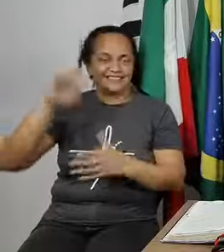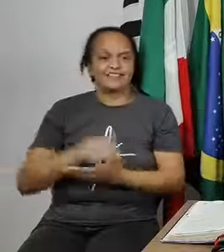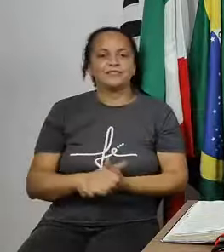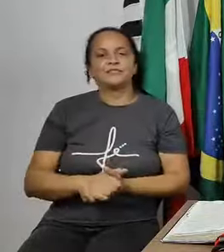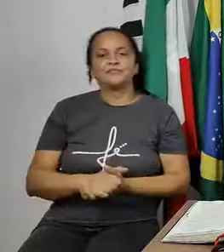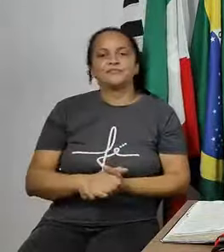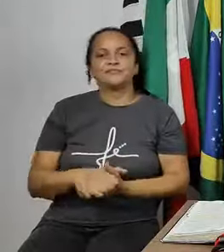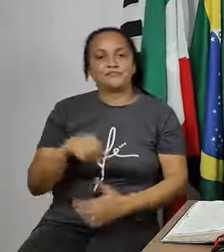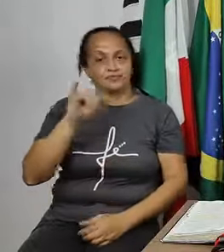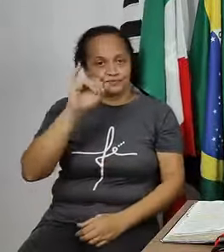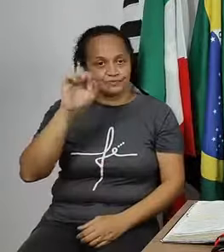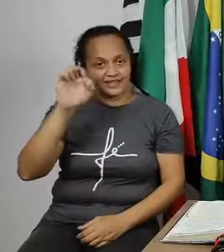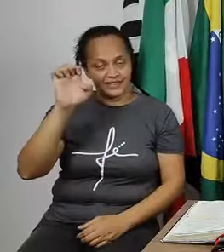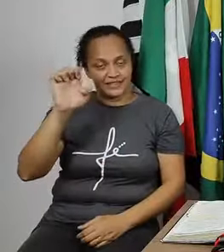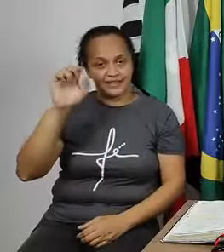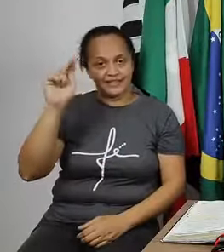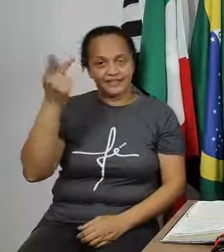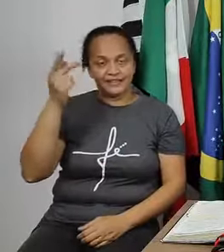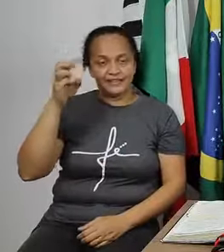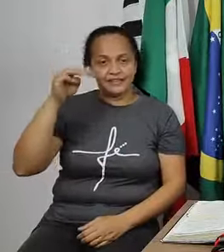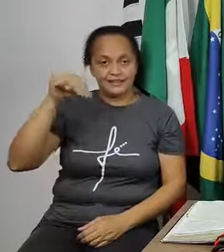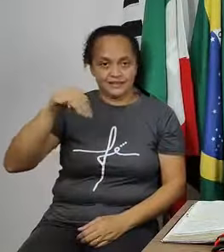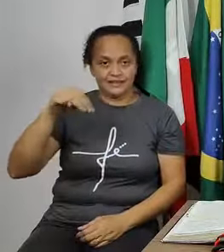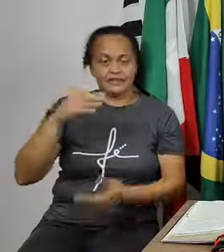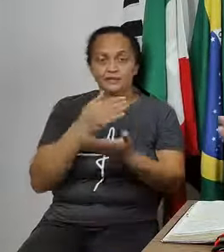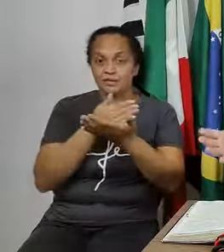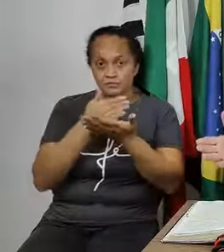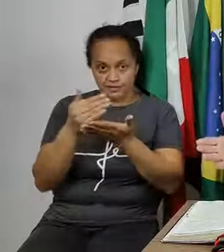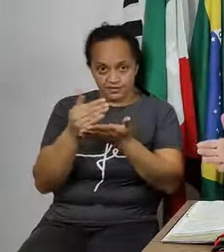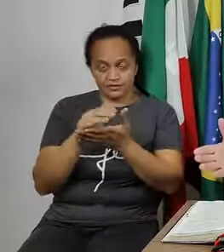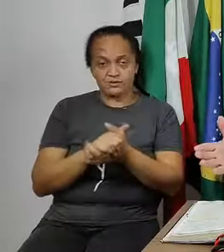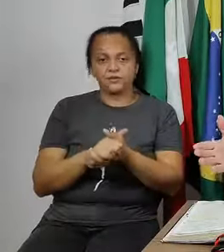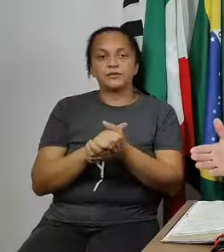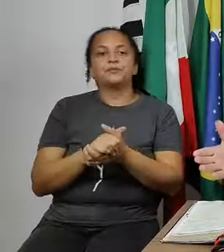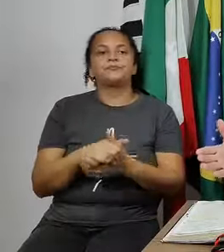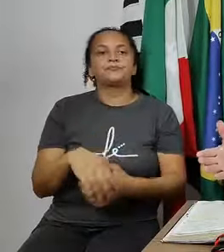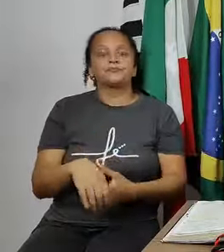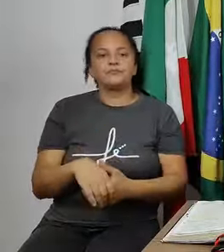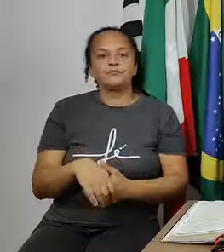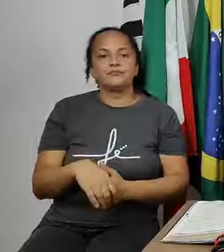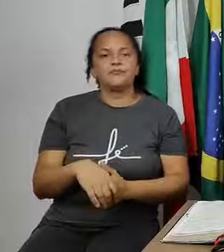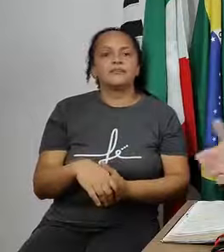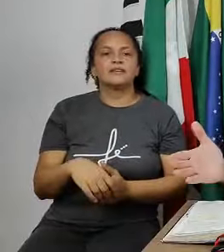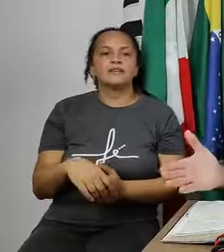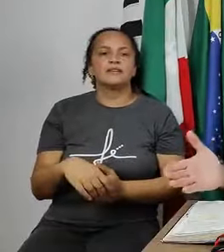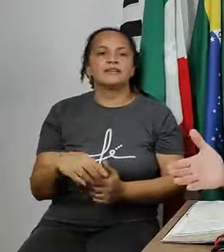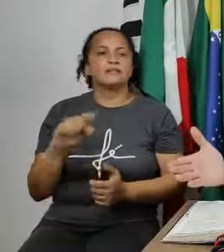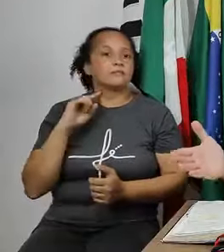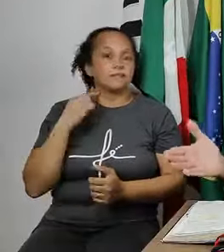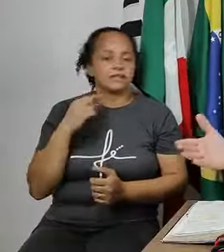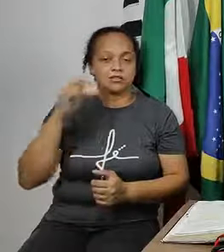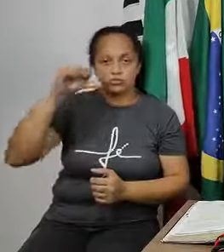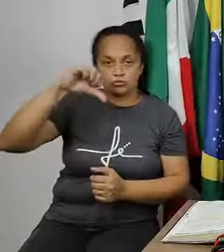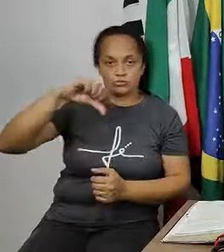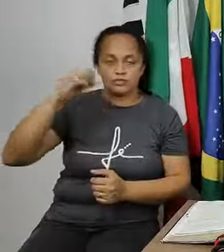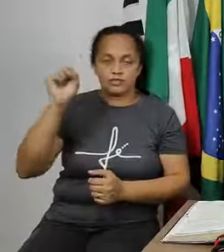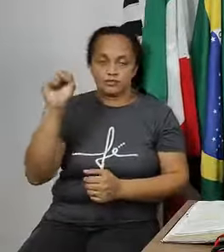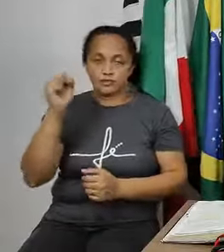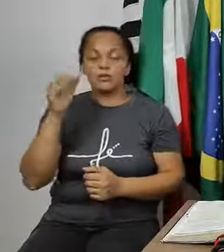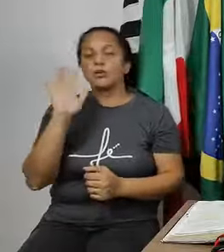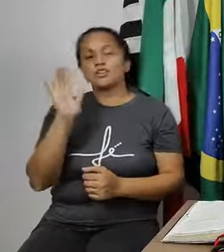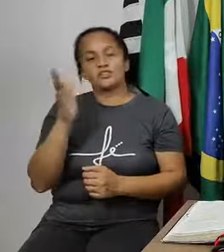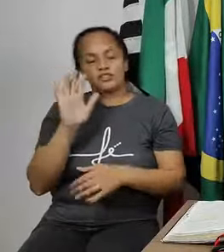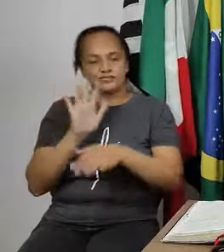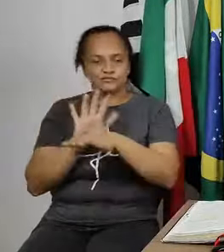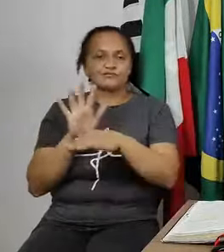aberta em maio de 98, nós temos feito isso, né? Temos feito um trabalho muito bacana, e